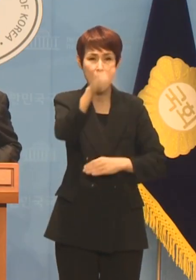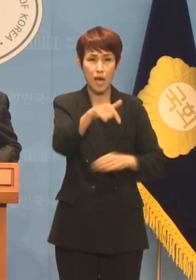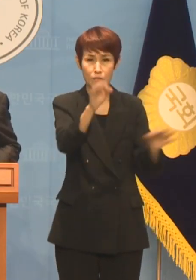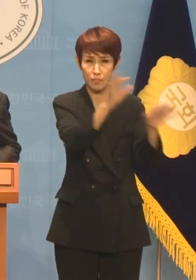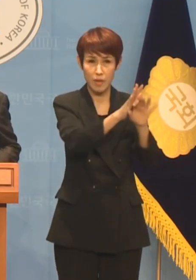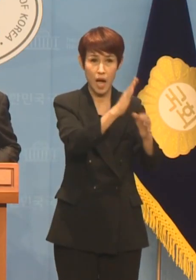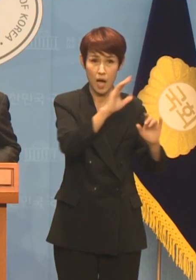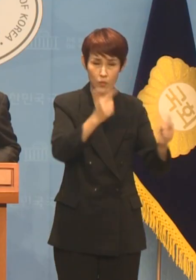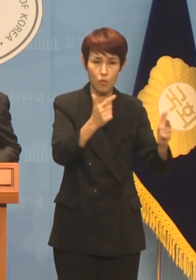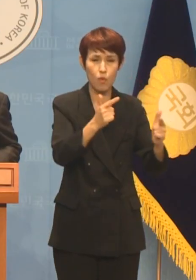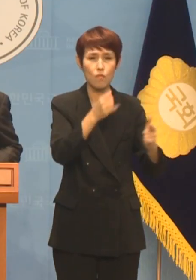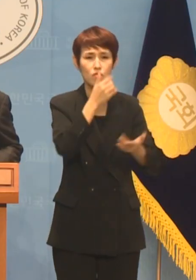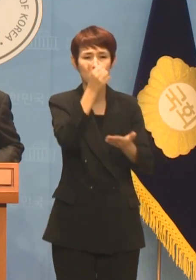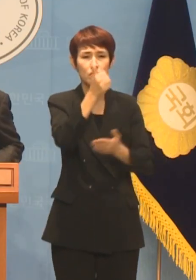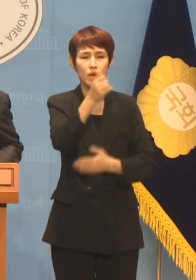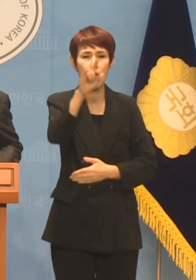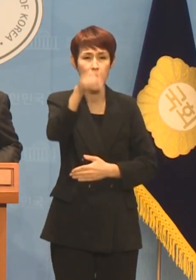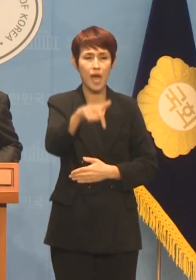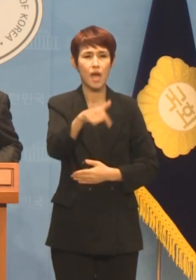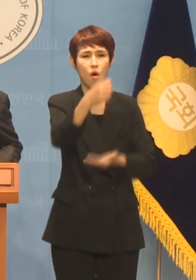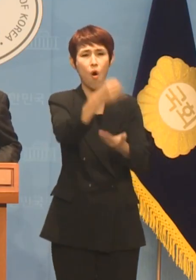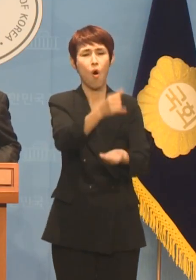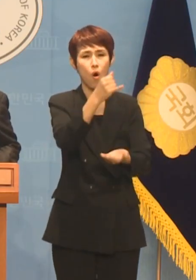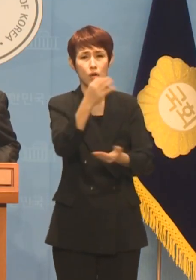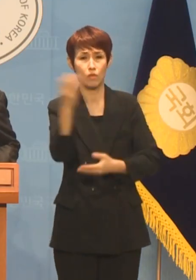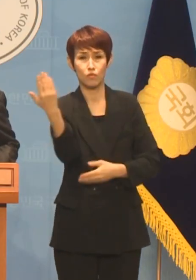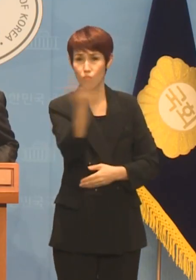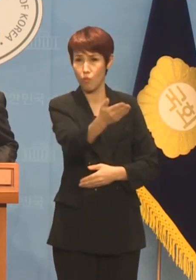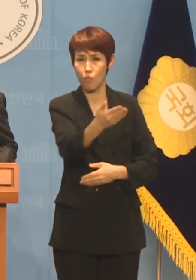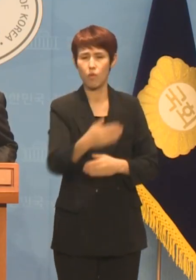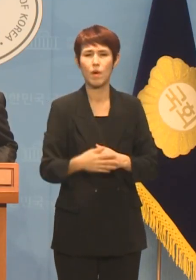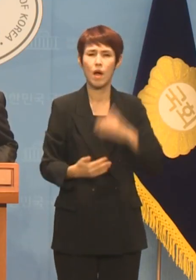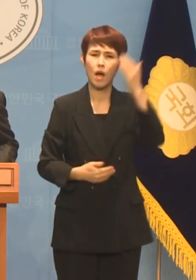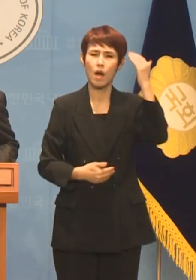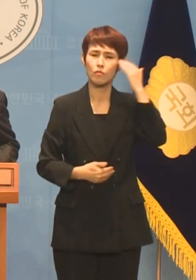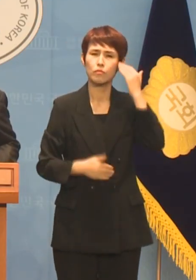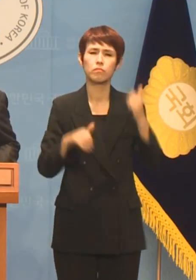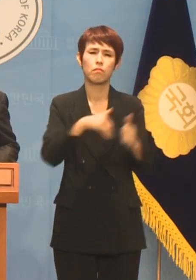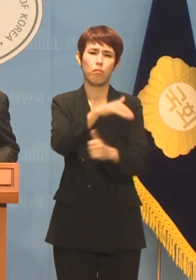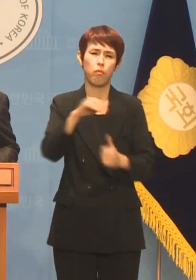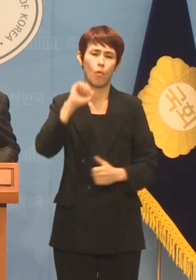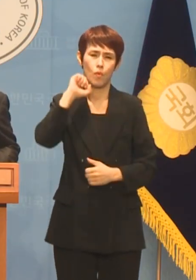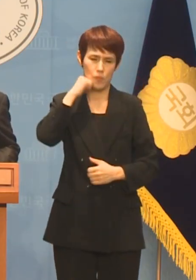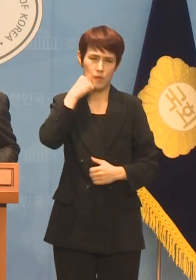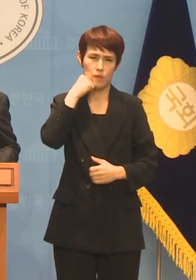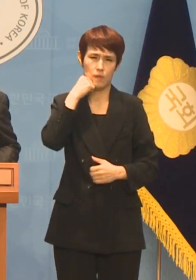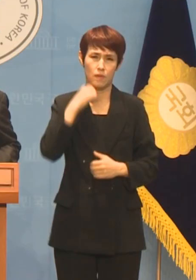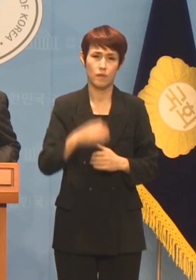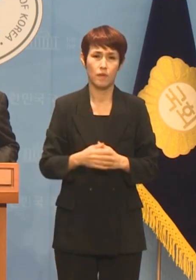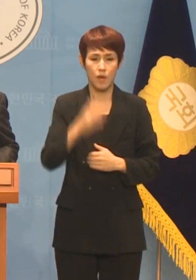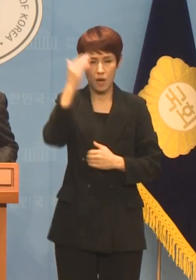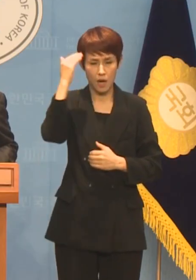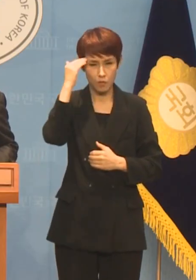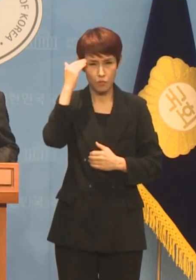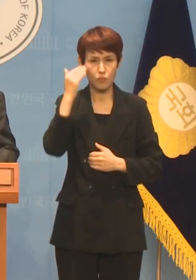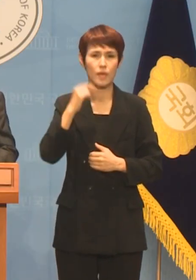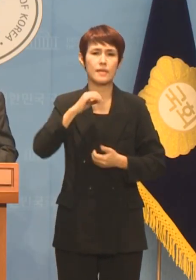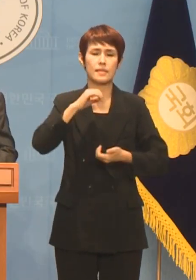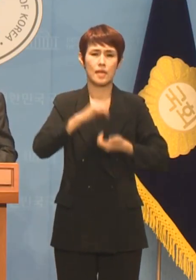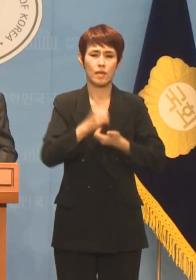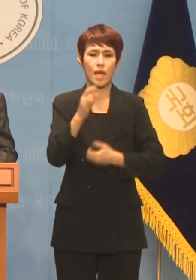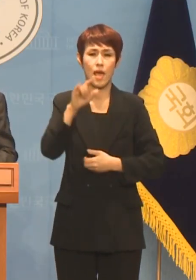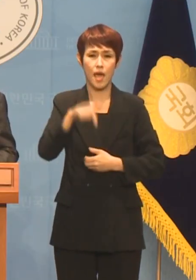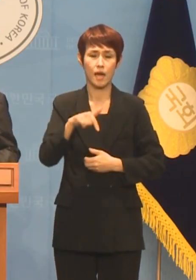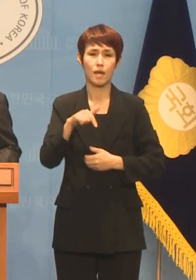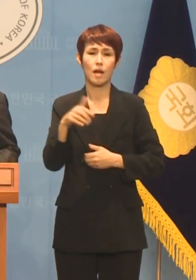되면 대한민국에는 큰 재앙이, 악몽이 될 것이고, 이에 따른 한국의 제한적 핵무장의